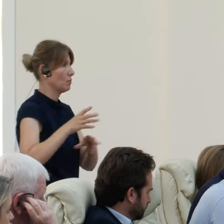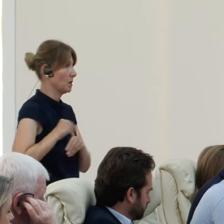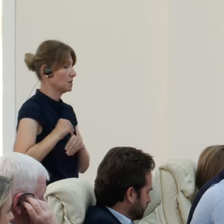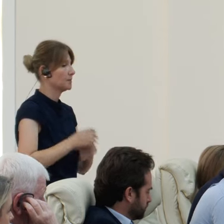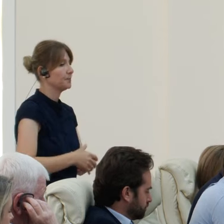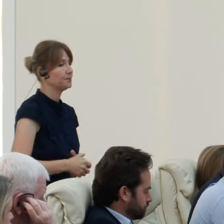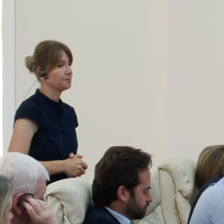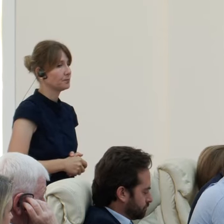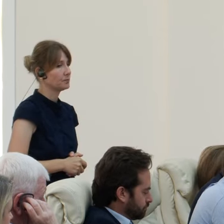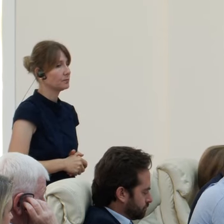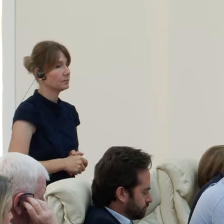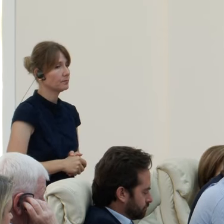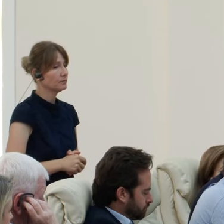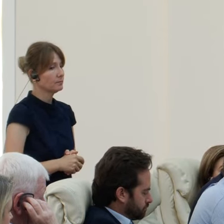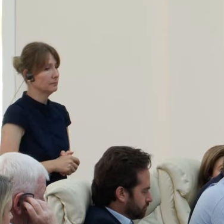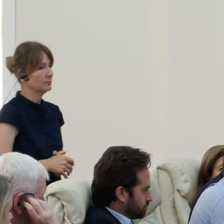Bro.